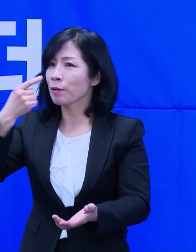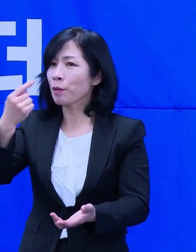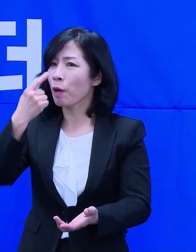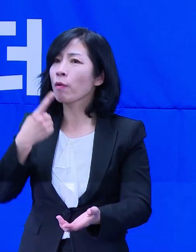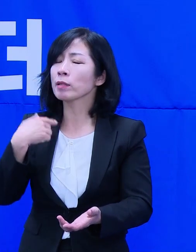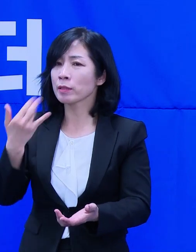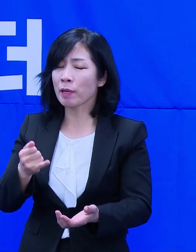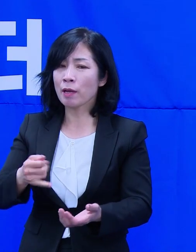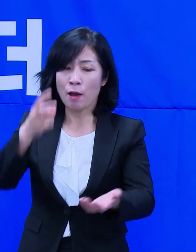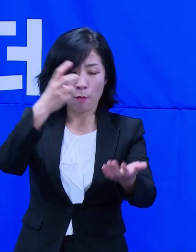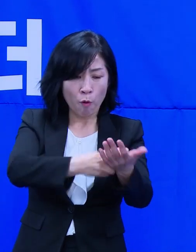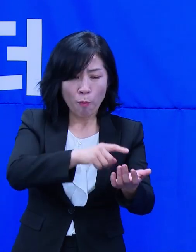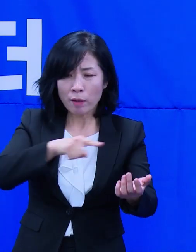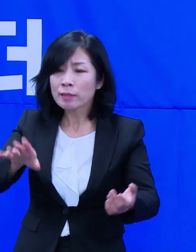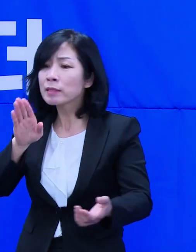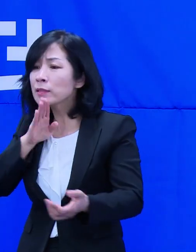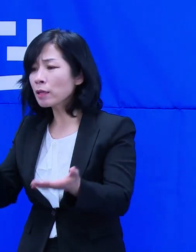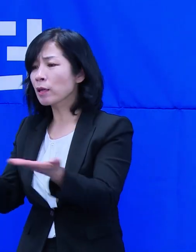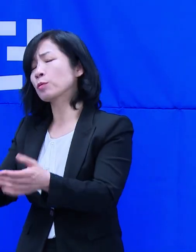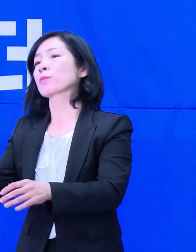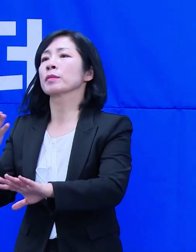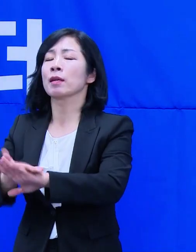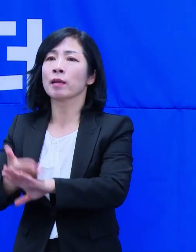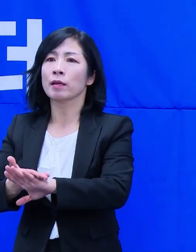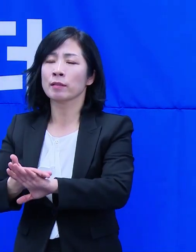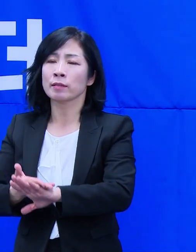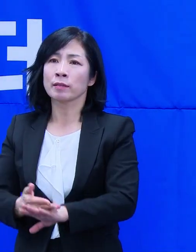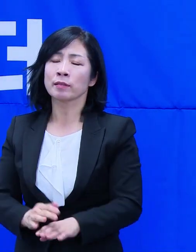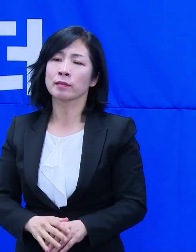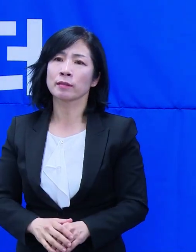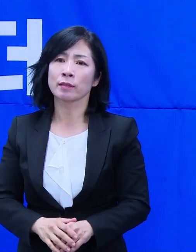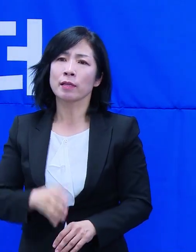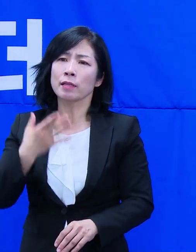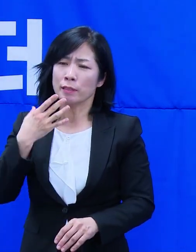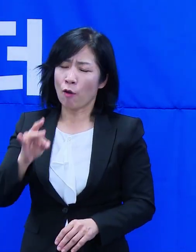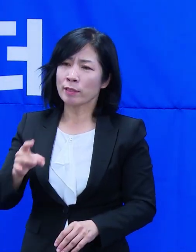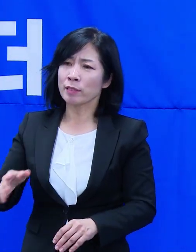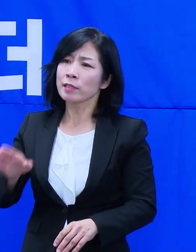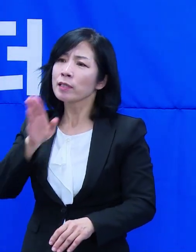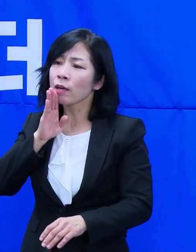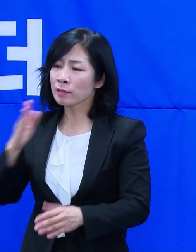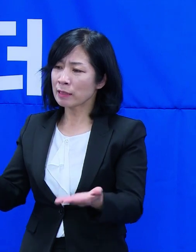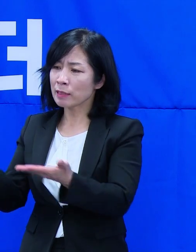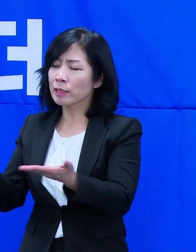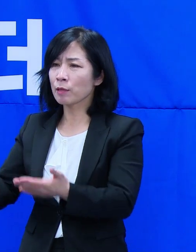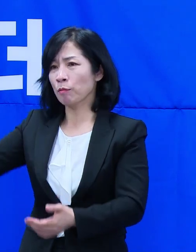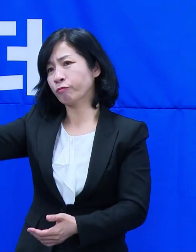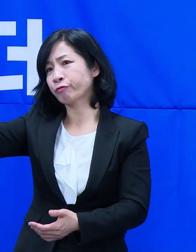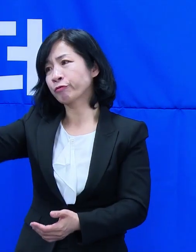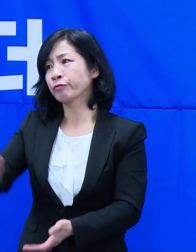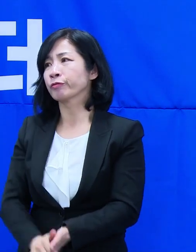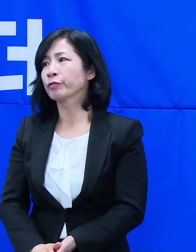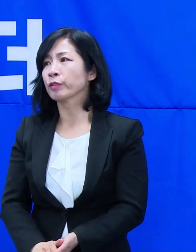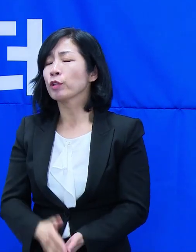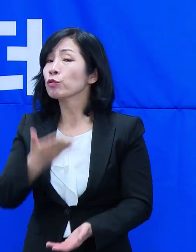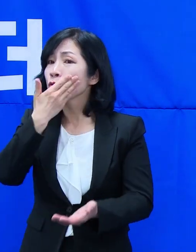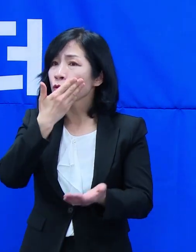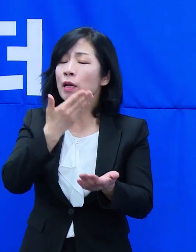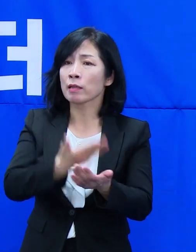많이 달랐습니다. 그런데 이론과 현실이 다를 때는 역시 현실이 우선되는 거였습니다. 중요한